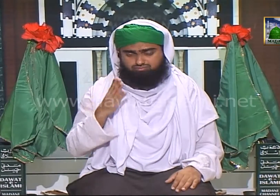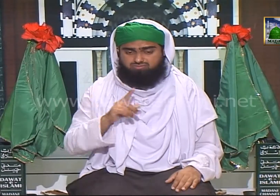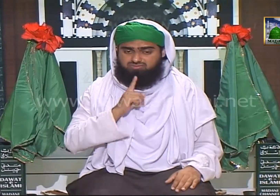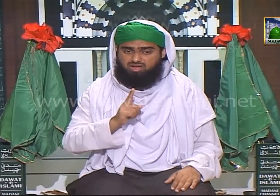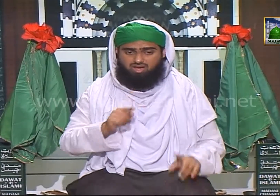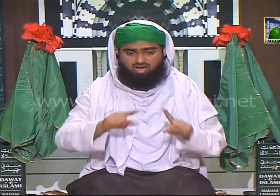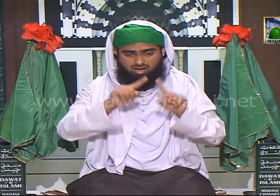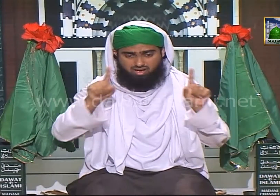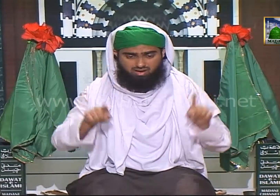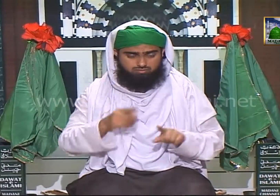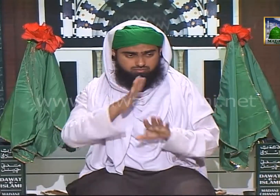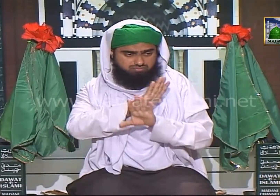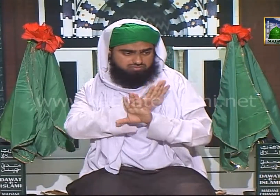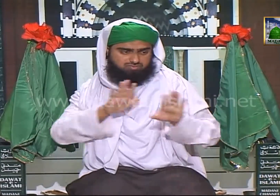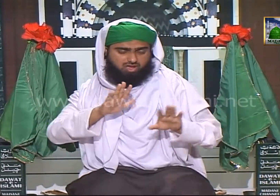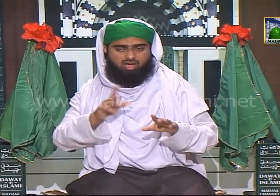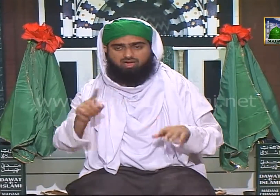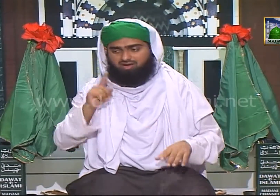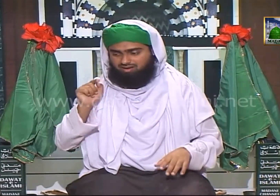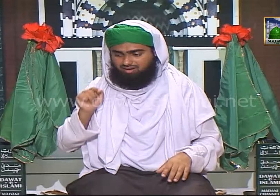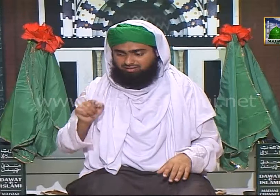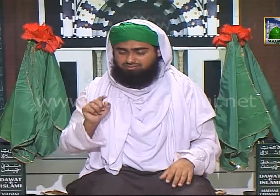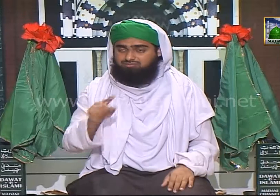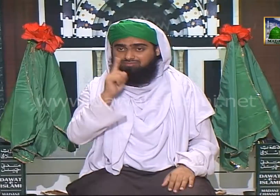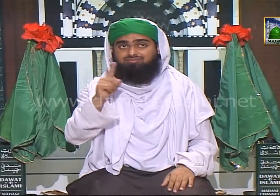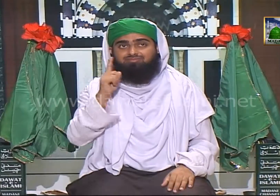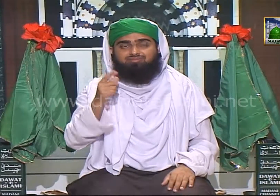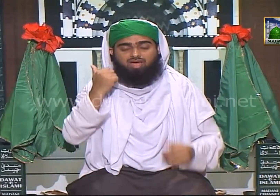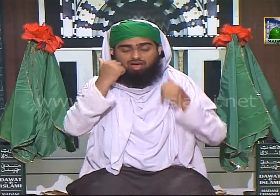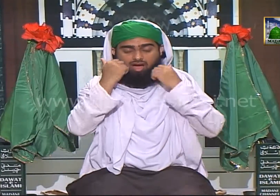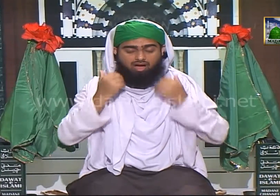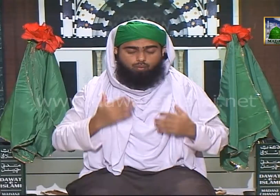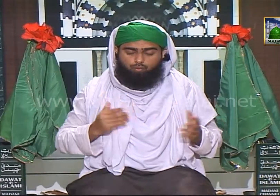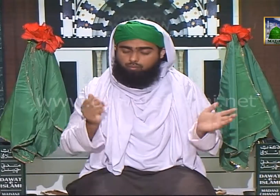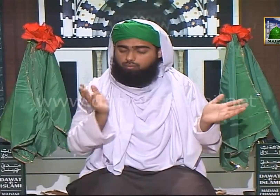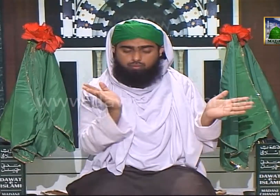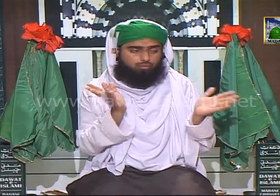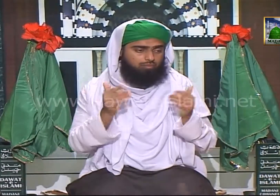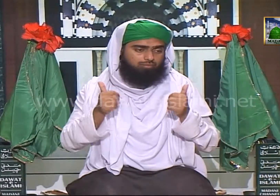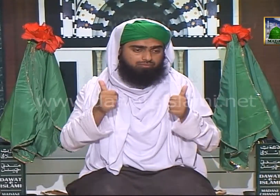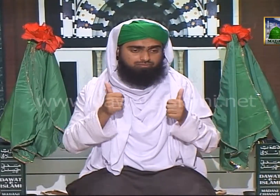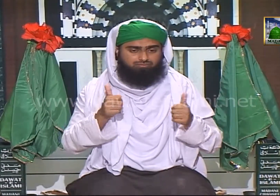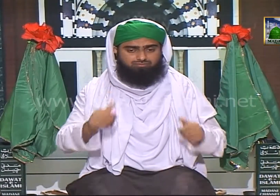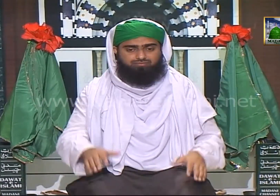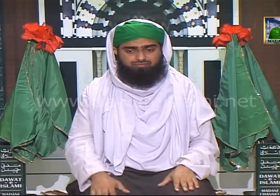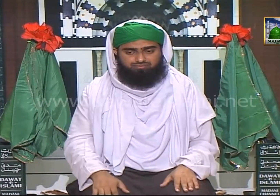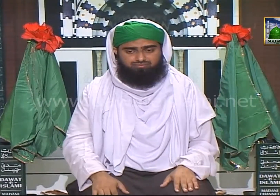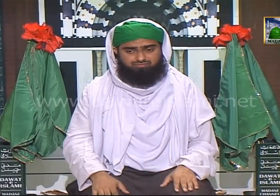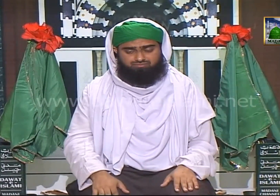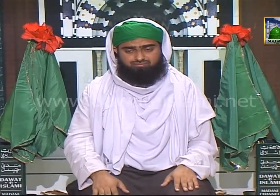چلتے ہوں، ذرا پوزیشن کی آپ کی دکان ہو یا پوزیشن کی آپ کی سروس ہو، یہ کوئی ضروری نہیں.